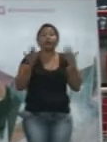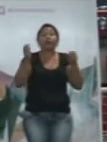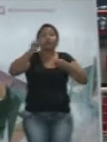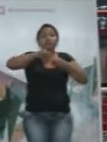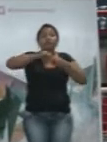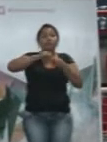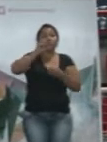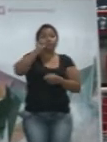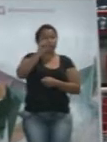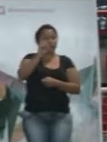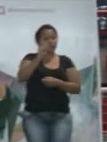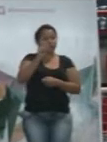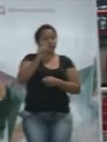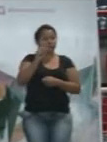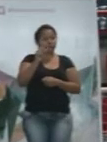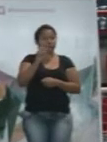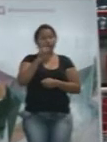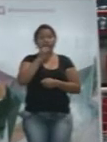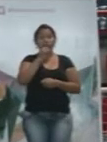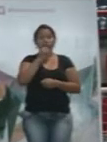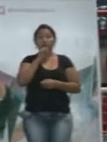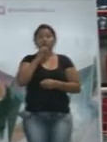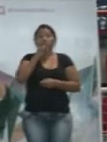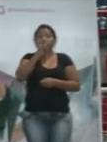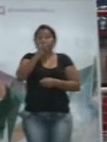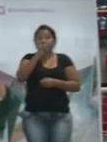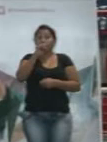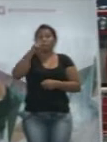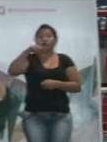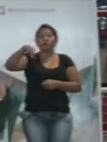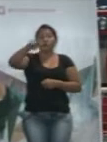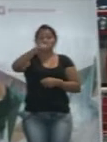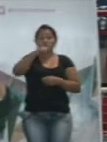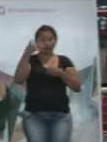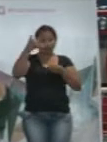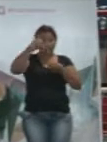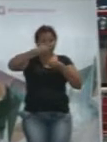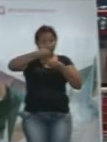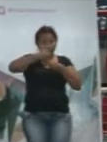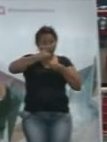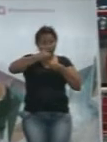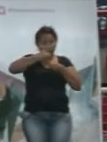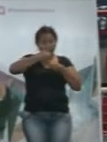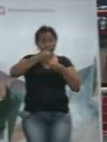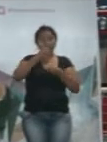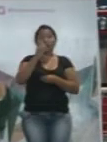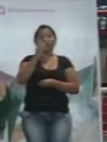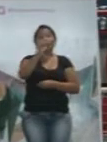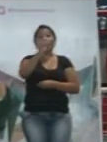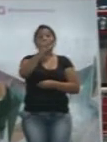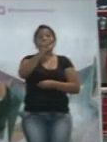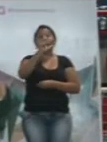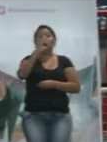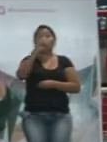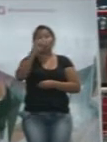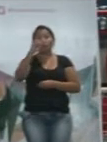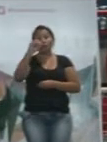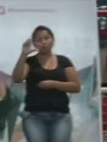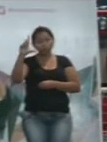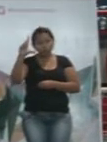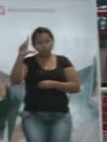A justificativa, quando você usa o álcool na gasolina, ele tem uma finalidade com relação a